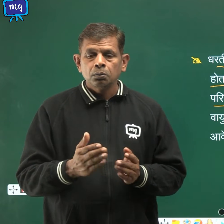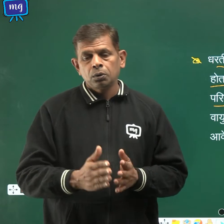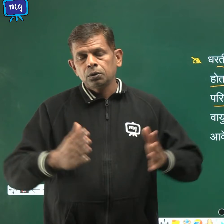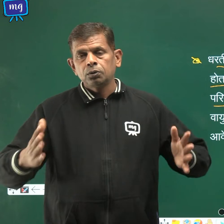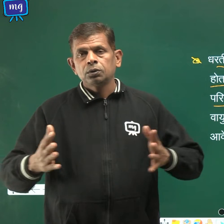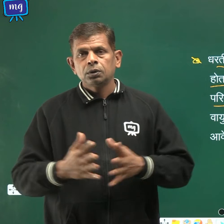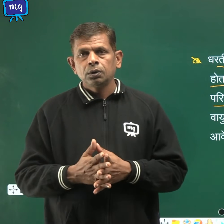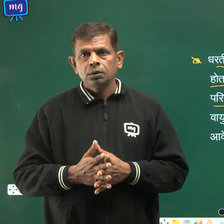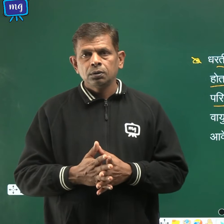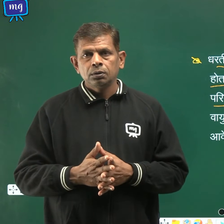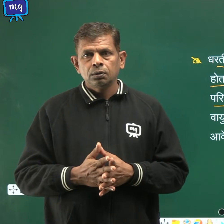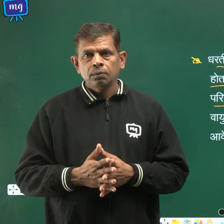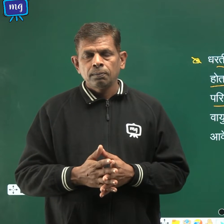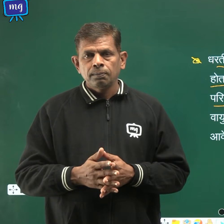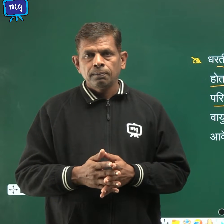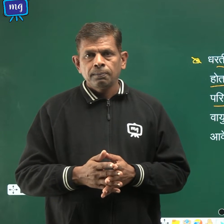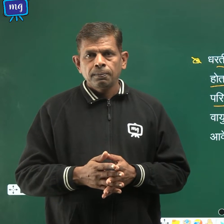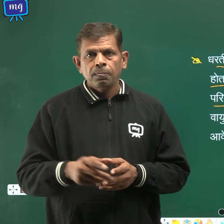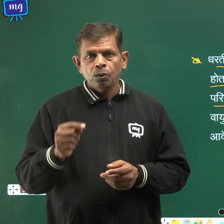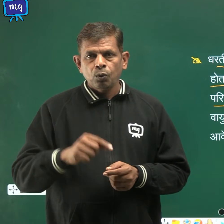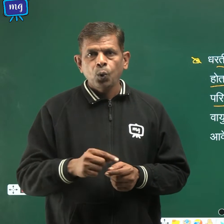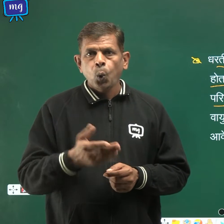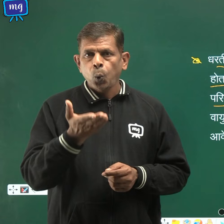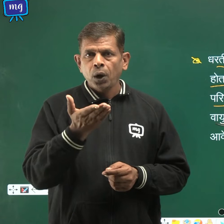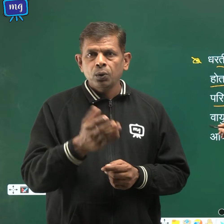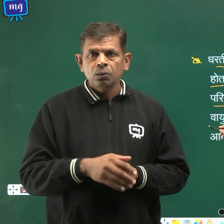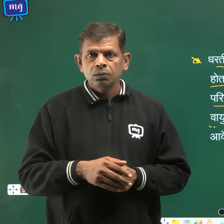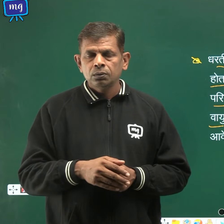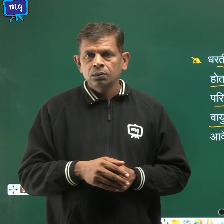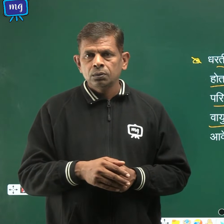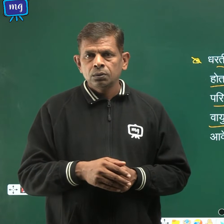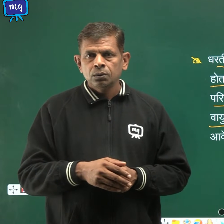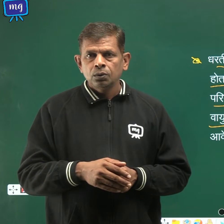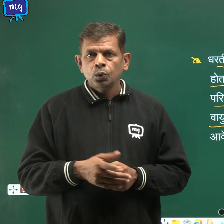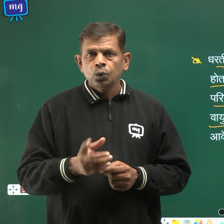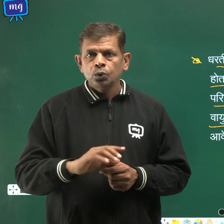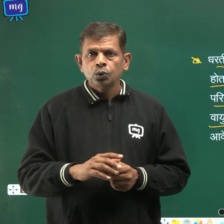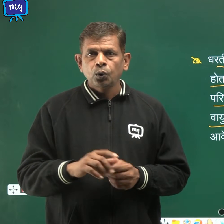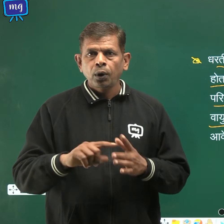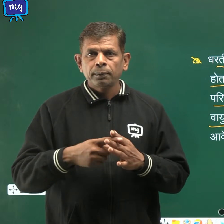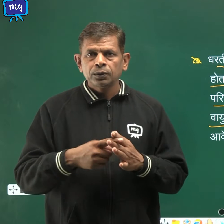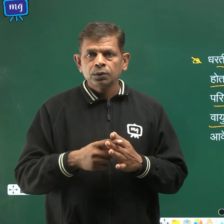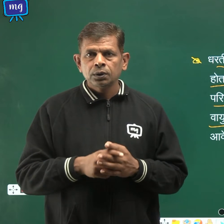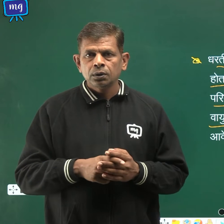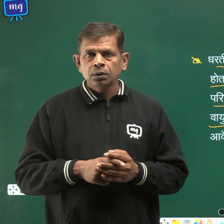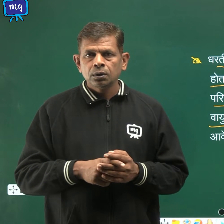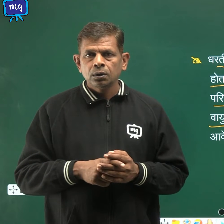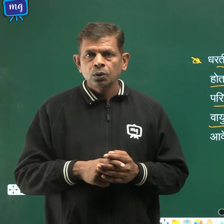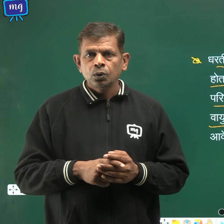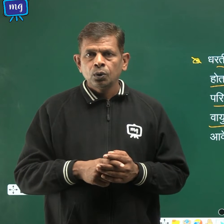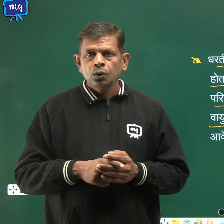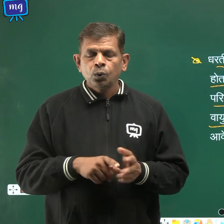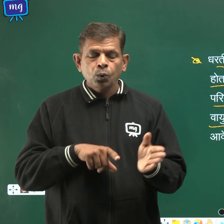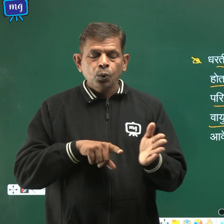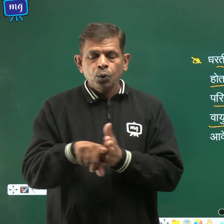अत्यधिक हो जाता है तो वायु, जो विद्युत की